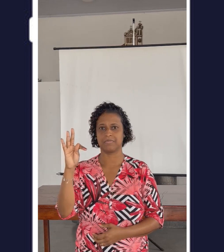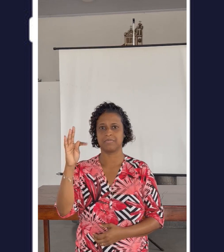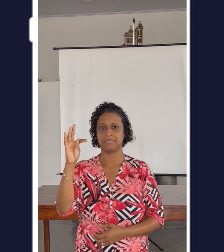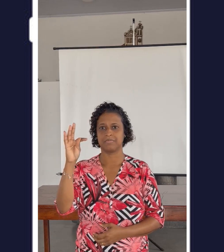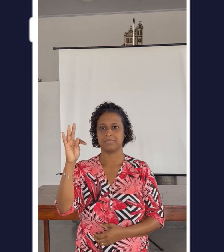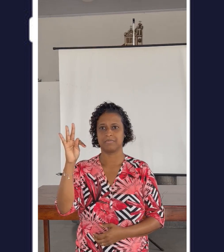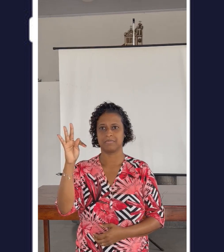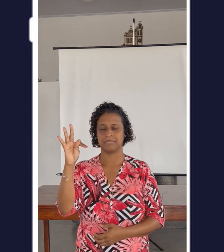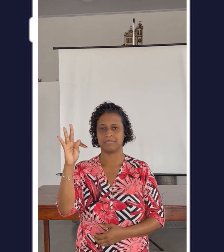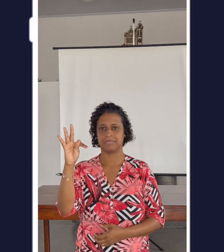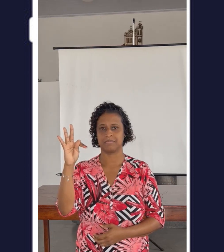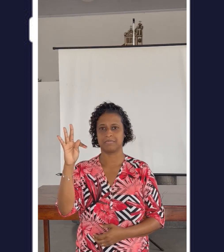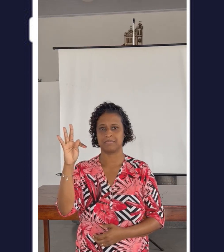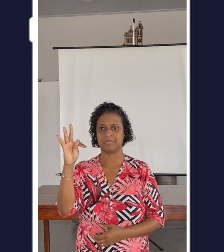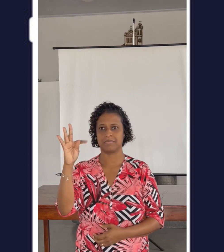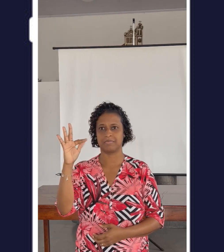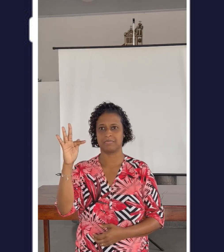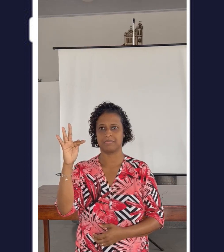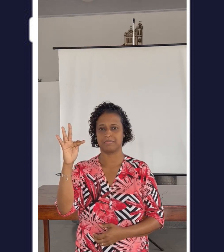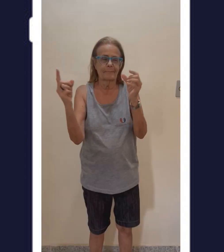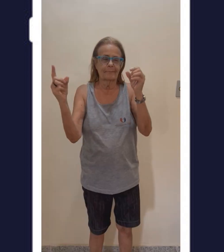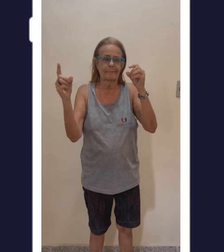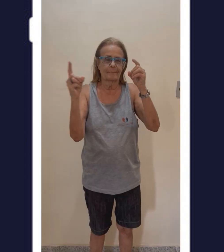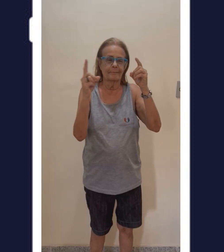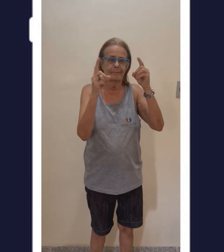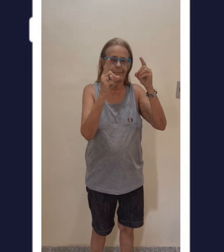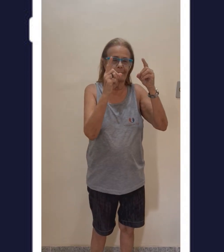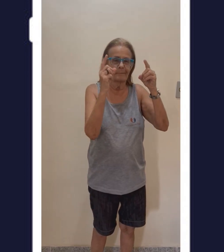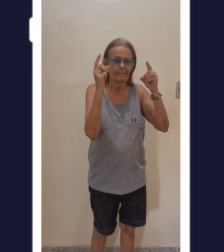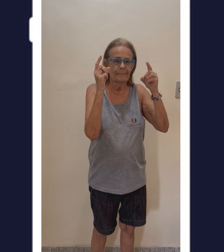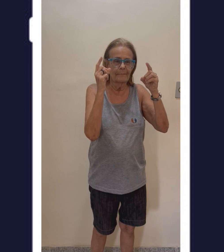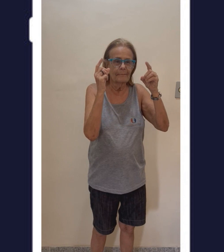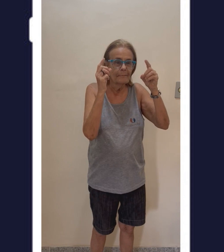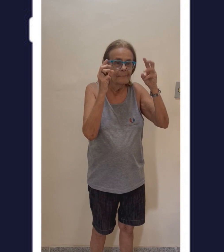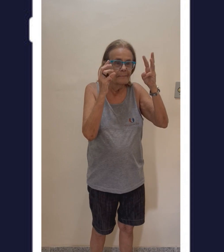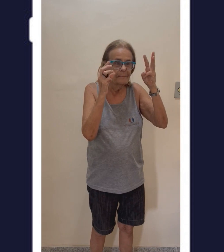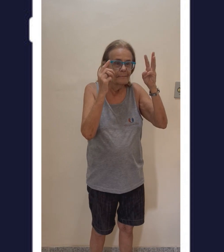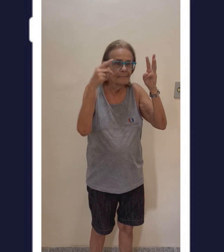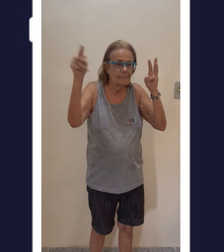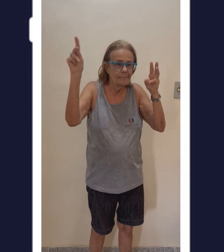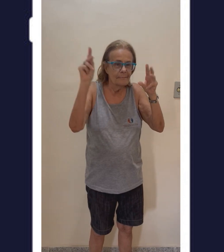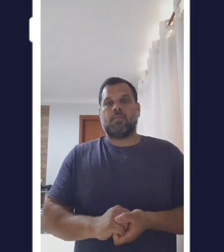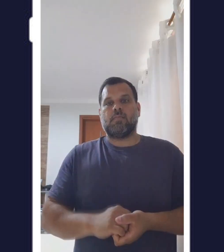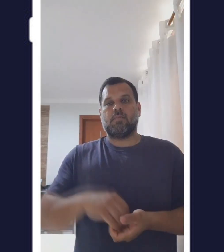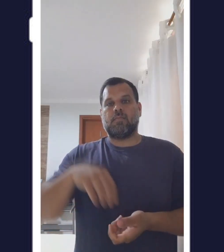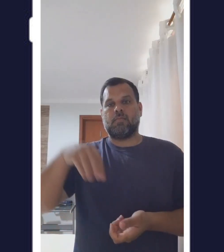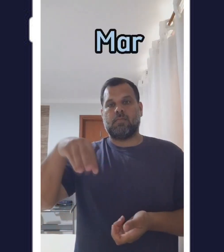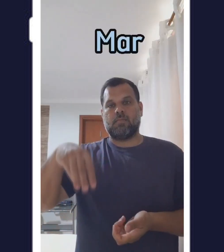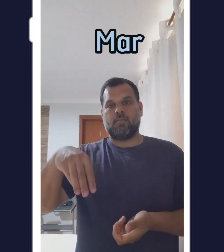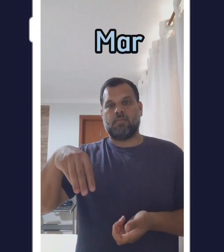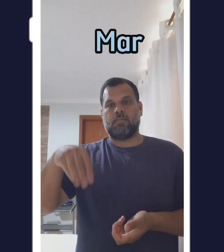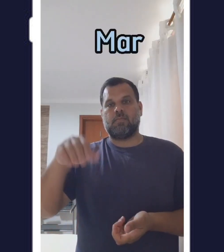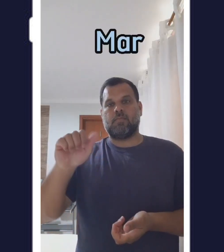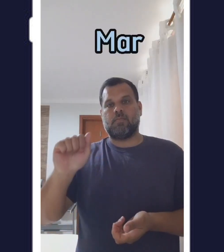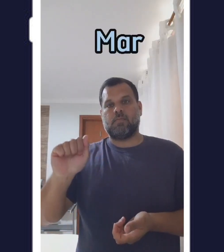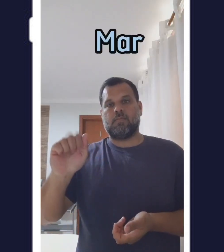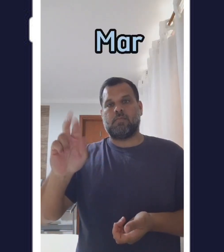a língua de sinais das demais é que, no lugar do som, são utilizados os gestos como meio de comunicação, marcados